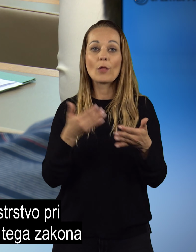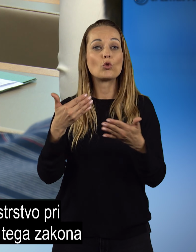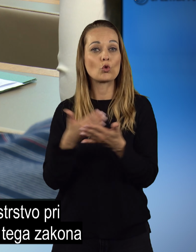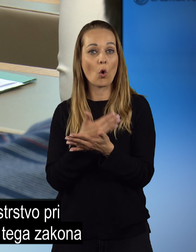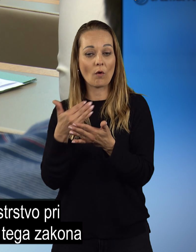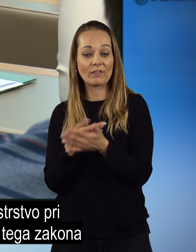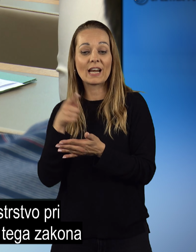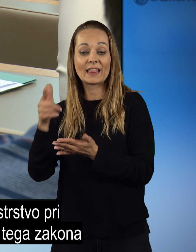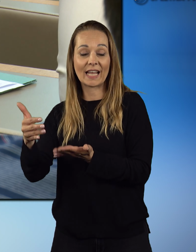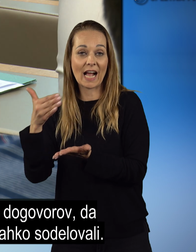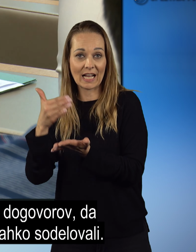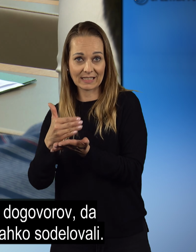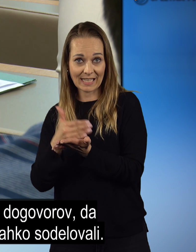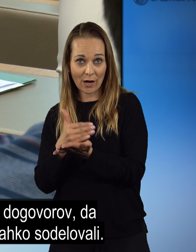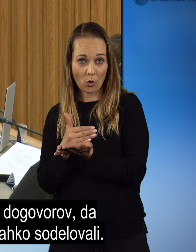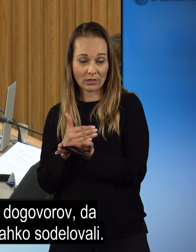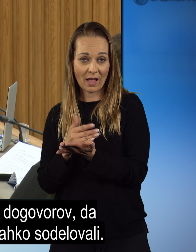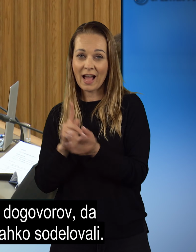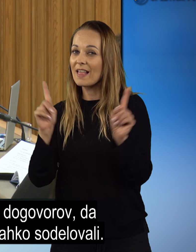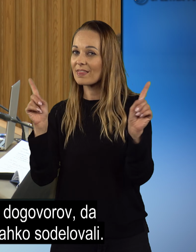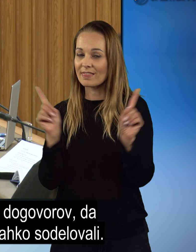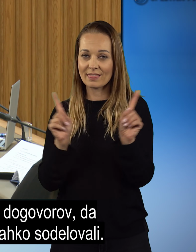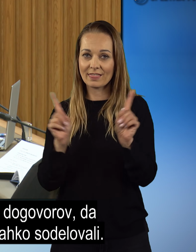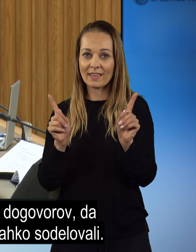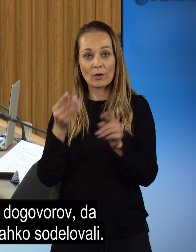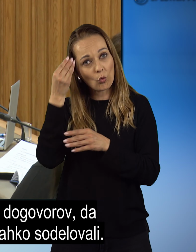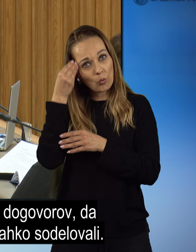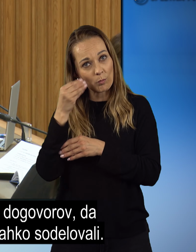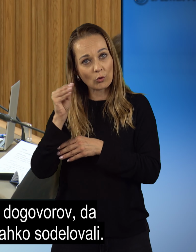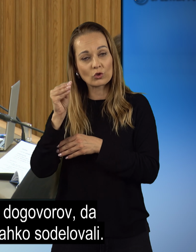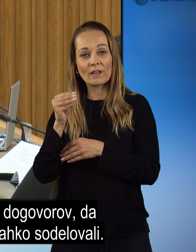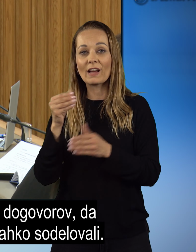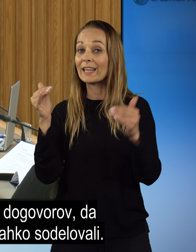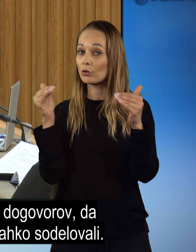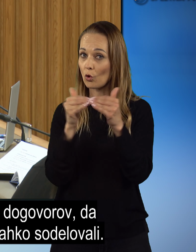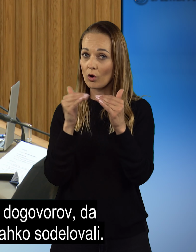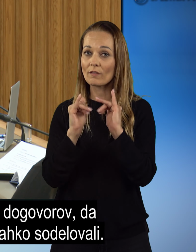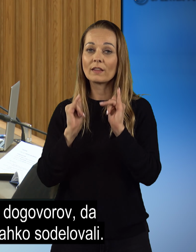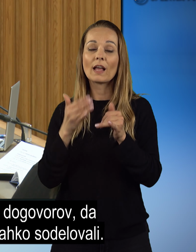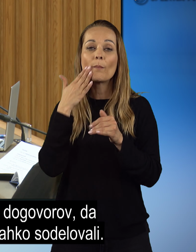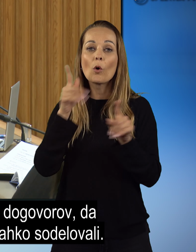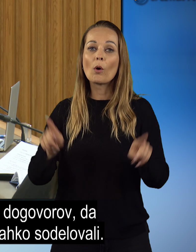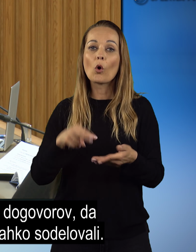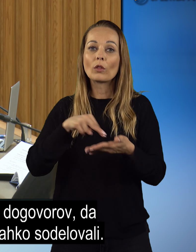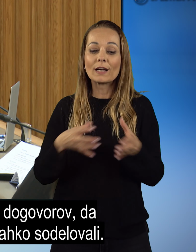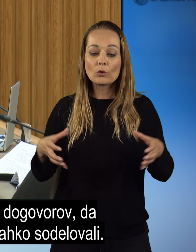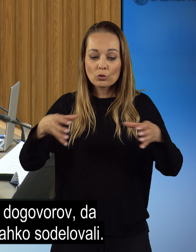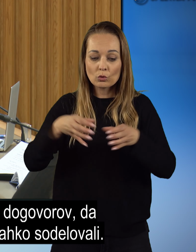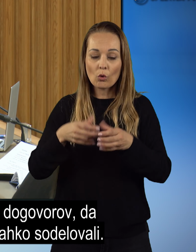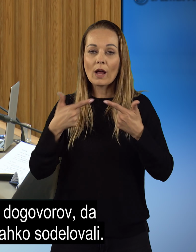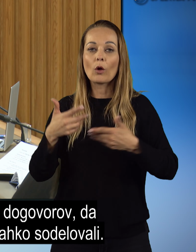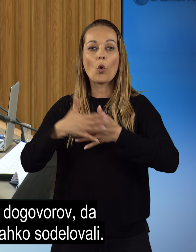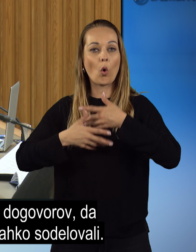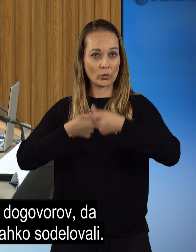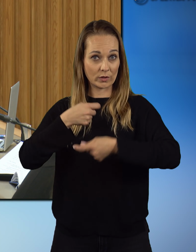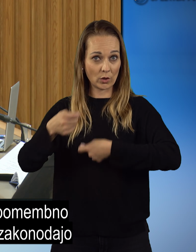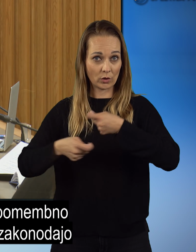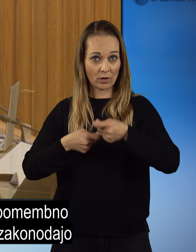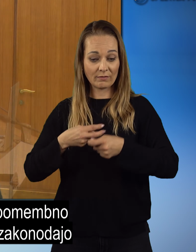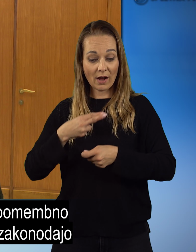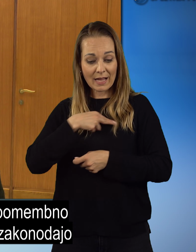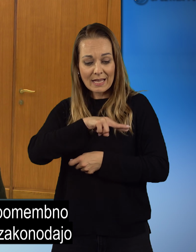pripravku novele tega zakona v bistvu ni upoštevalo dogovorov, da bomo kot stroka tukaj lahko sodelovali.